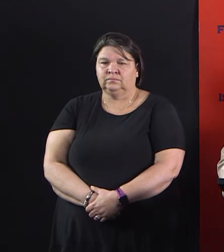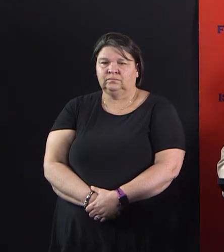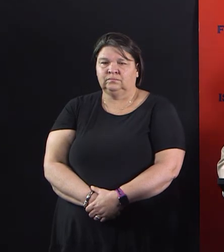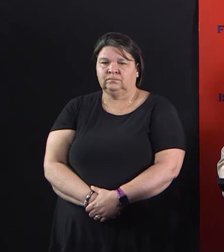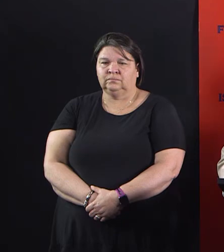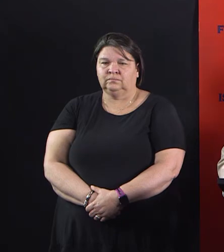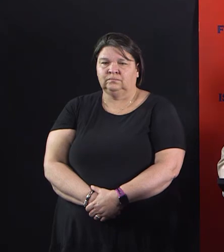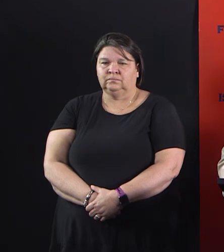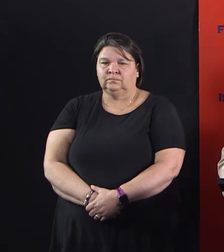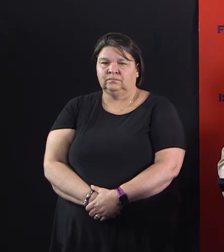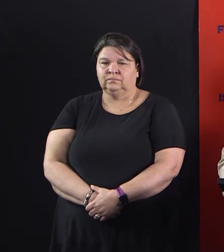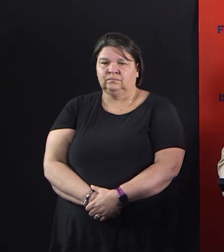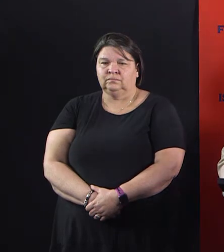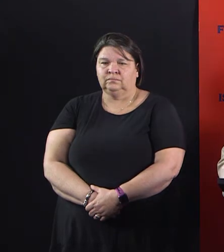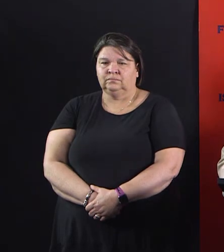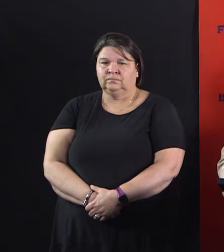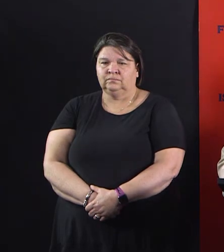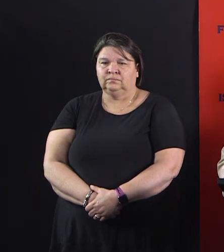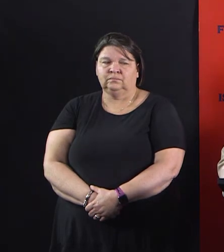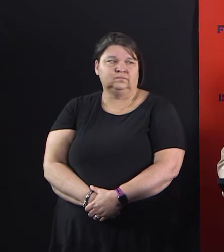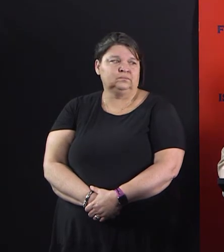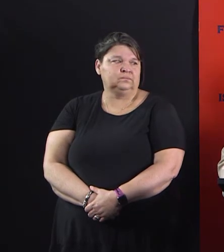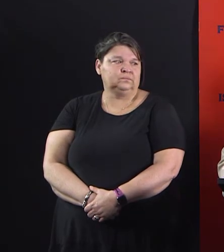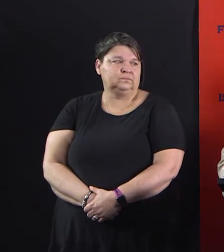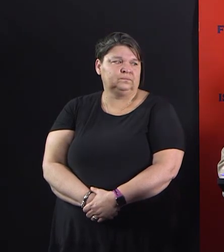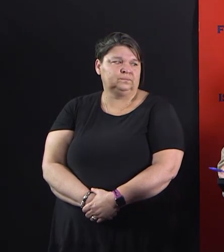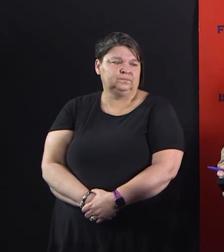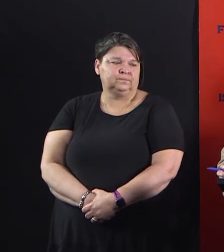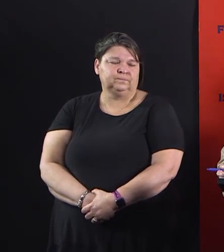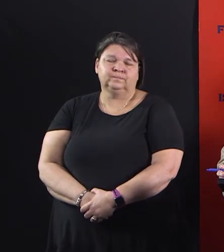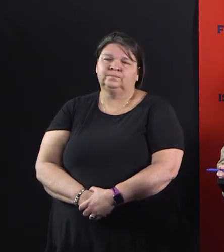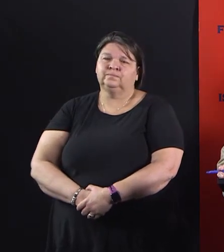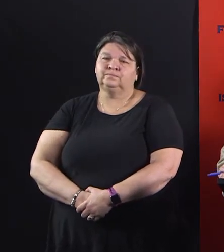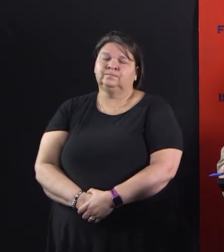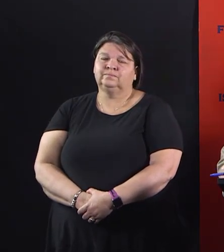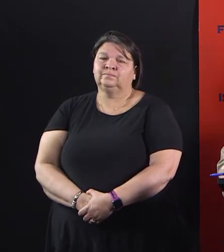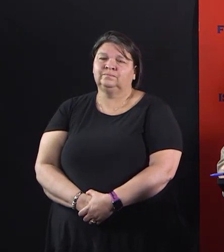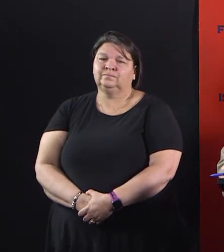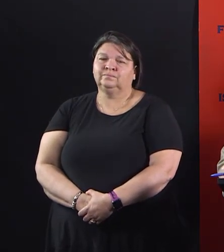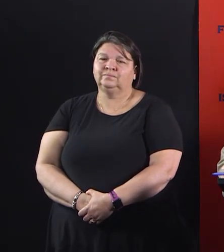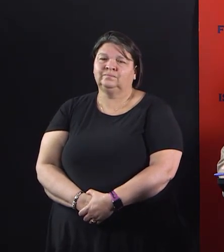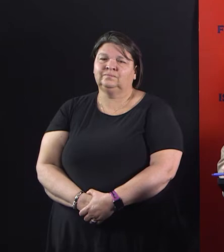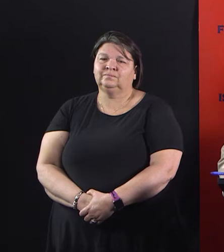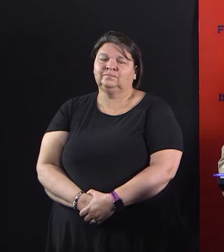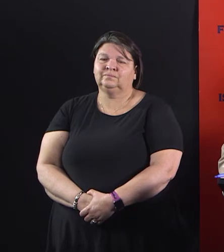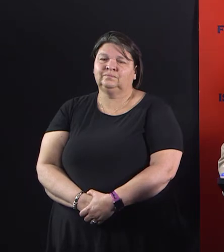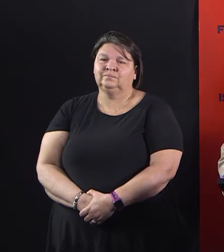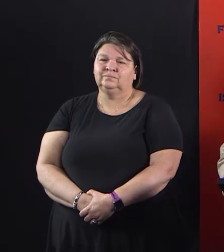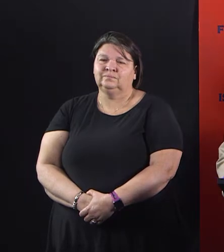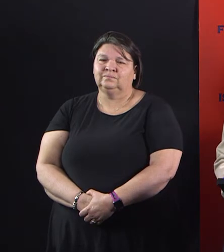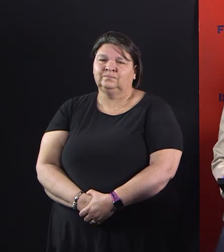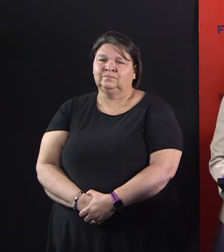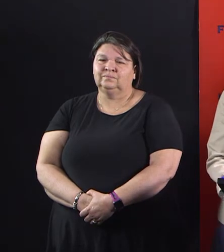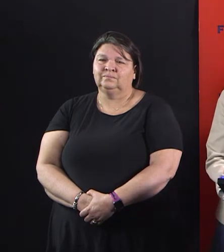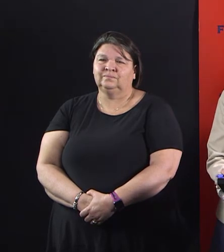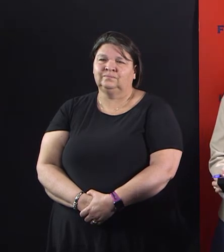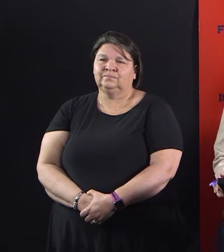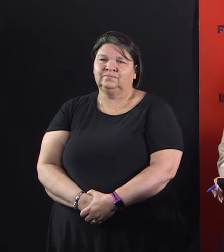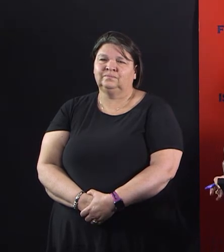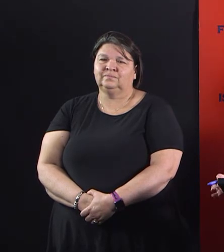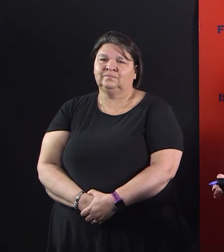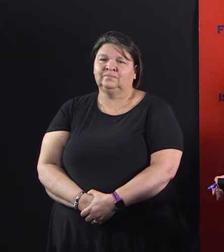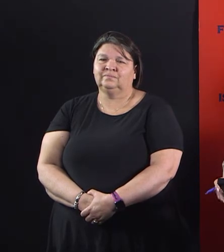seguir las órdenes del gobernador y del presidente aquí en el estado, se va a extender esta orden de quedarse en